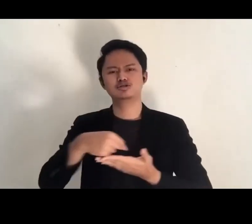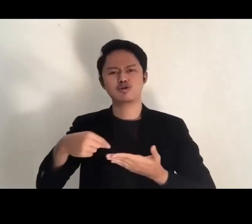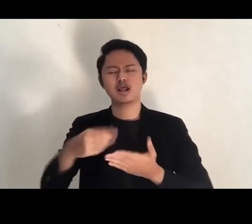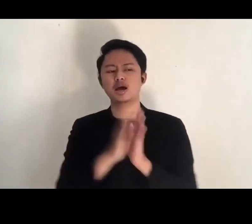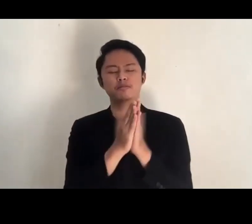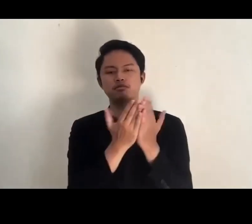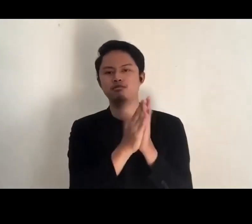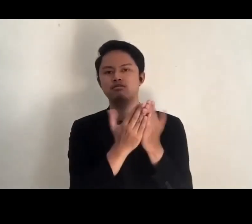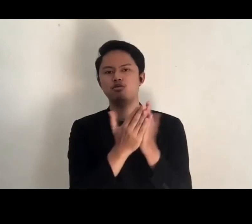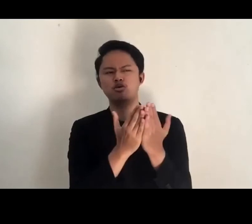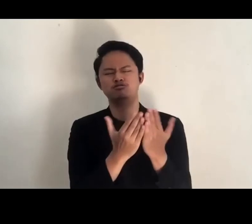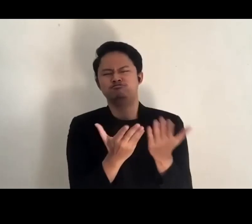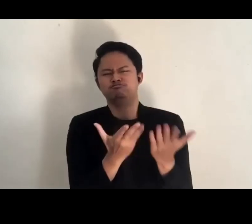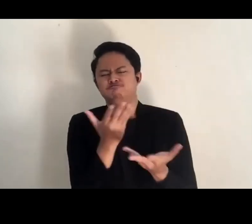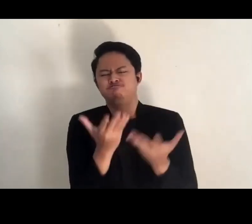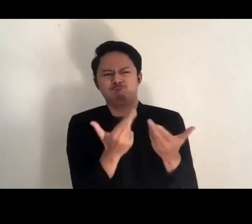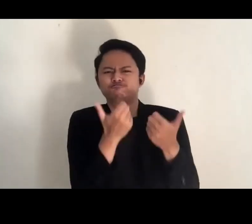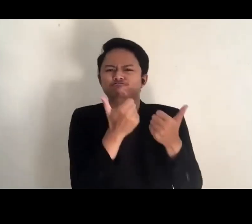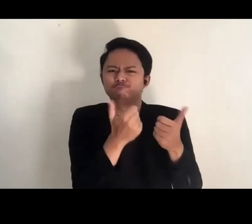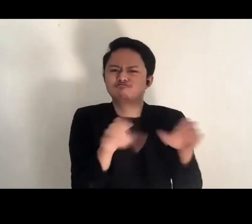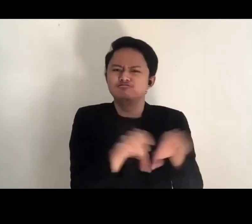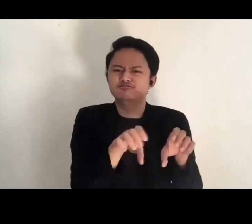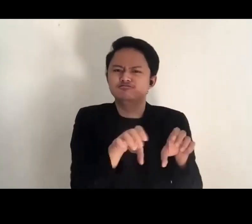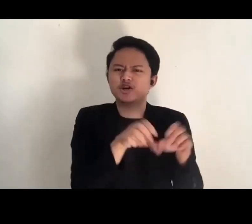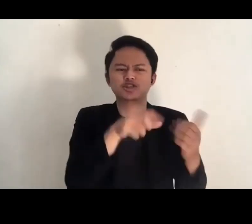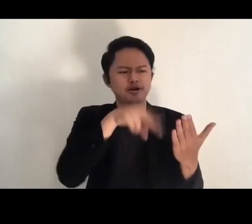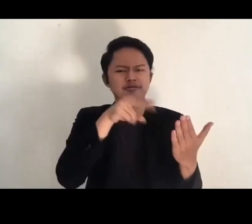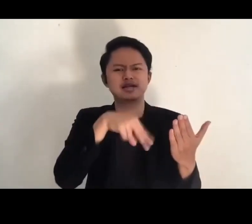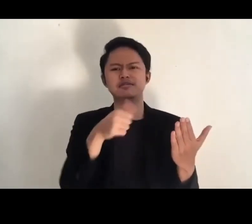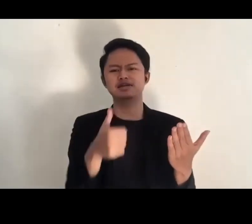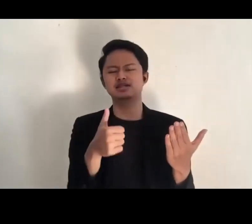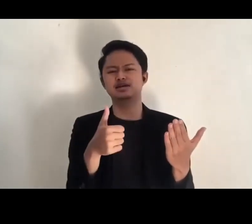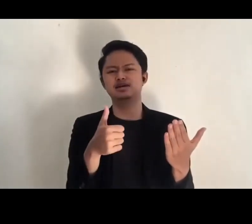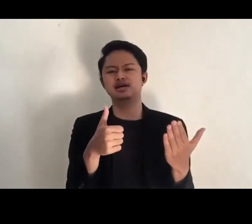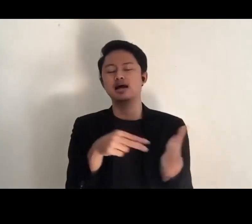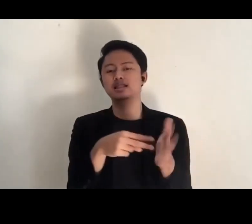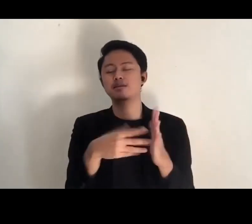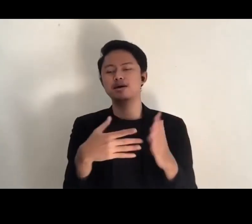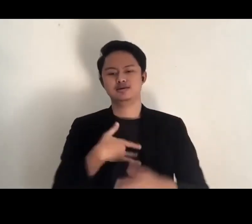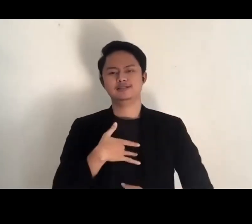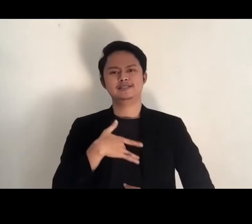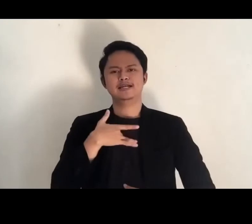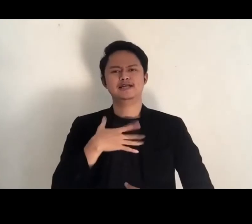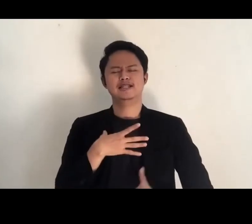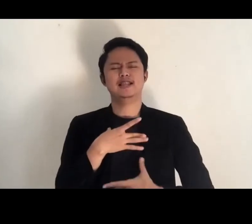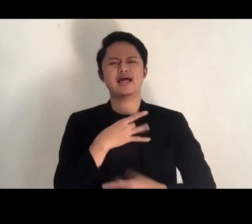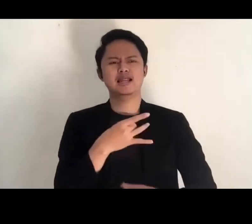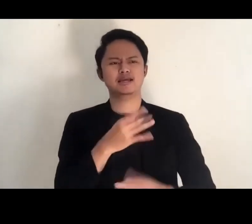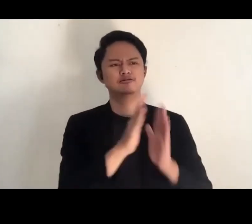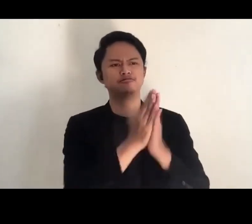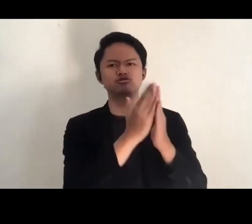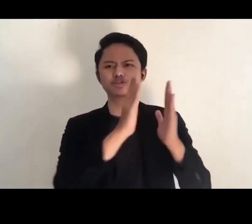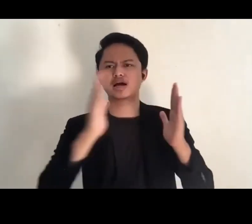buku yang menurut mereka bagus untuk cocok untuk mereka baca, hanya membangkitkan minat mereka untuk mendatangi perpustakaan